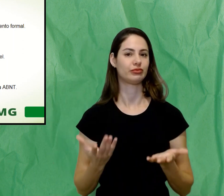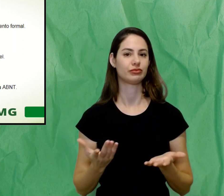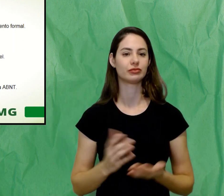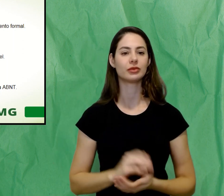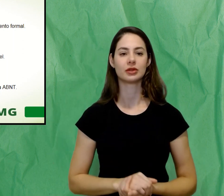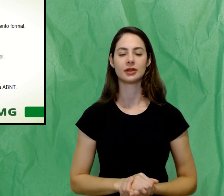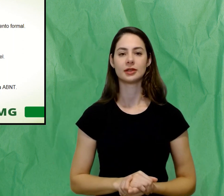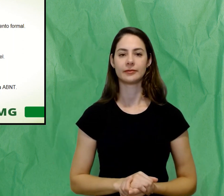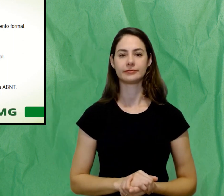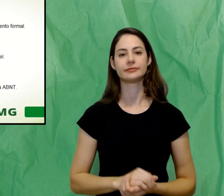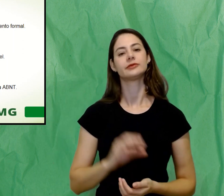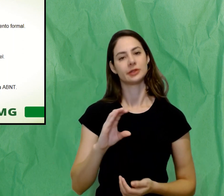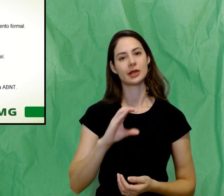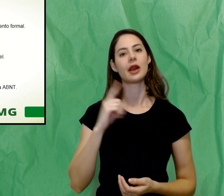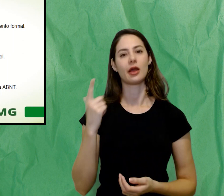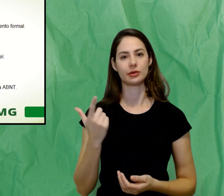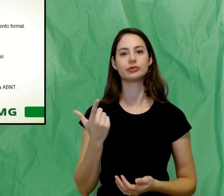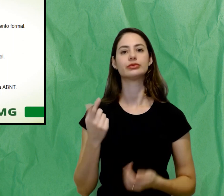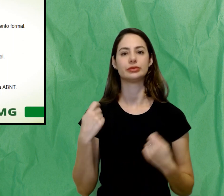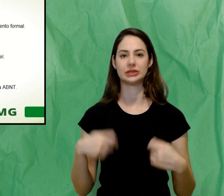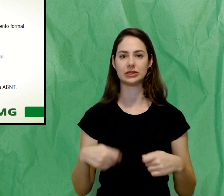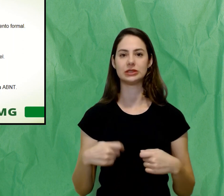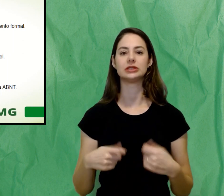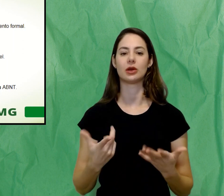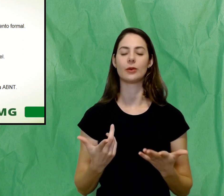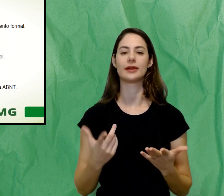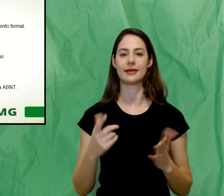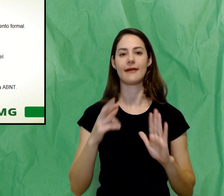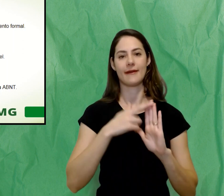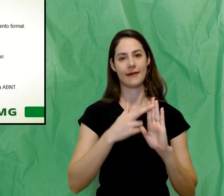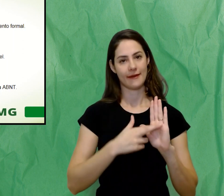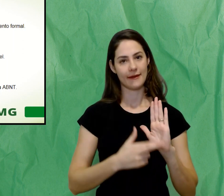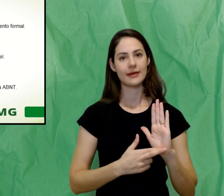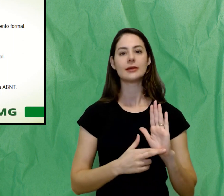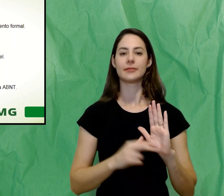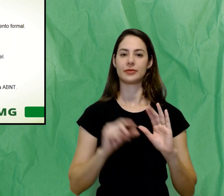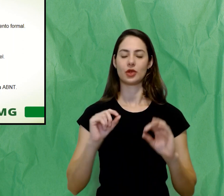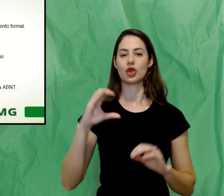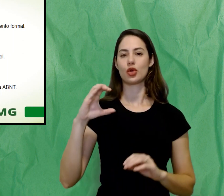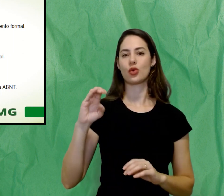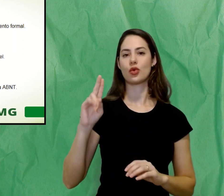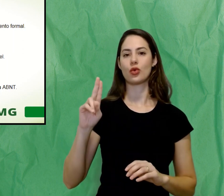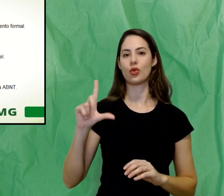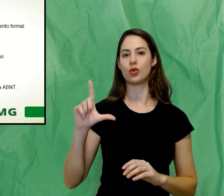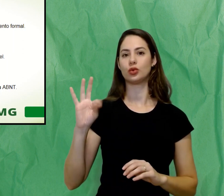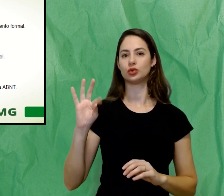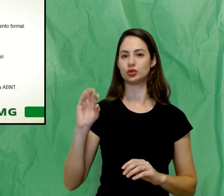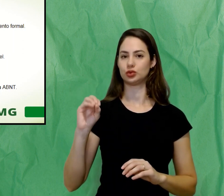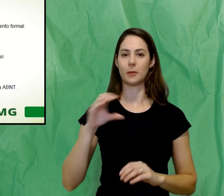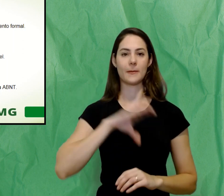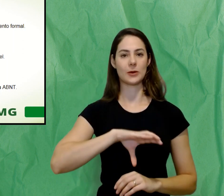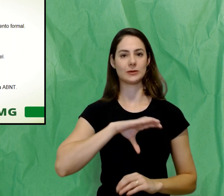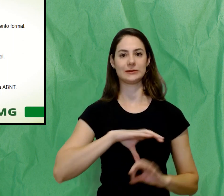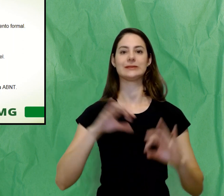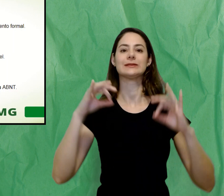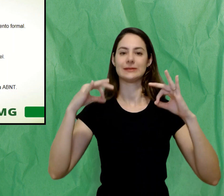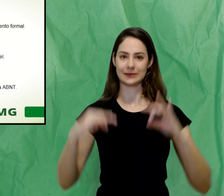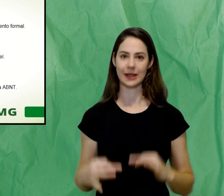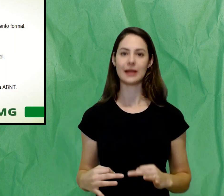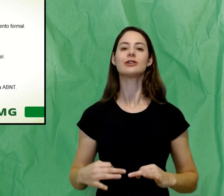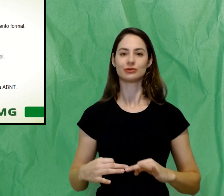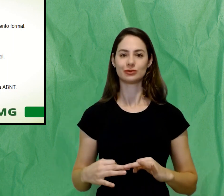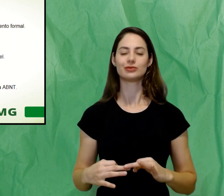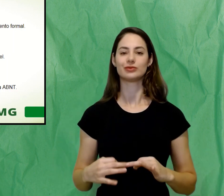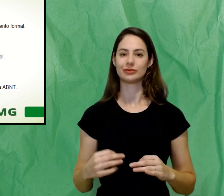Então, é evidente que a norma utilizada tem que ser norma culta, né? O português tem que ser correto, tem que ter